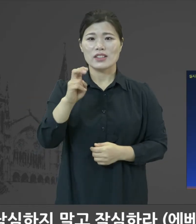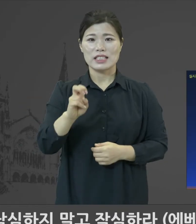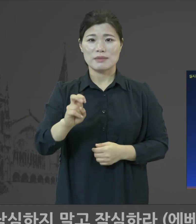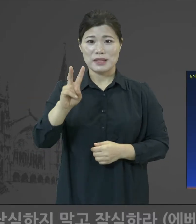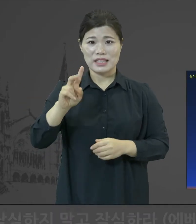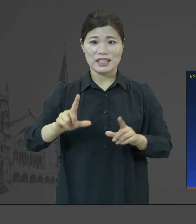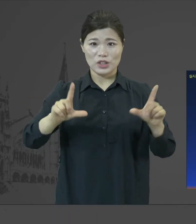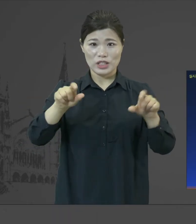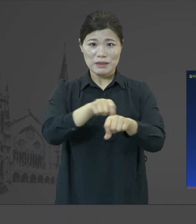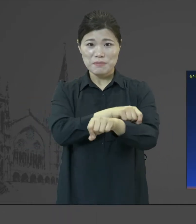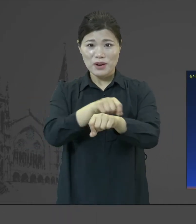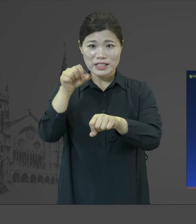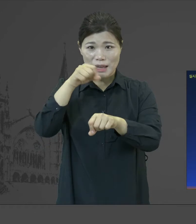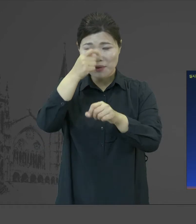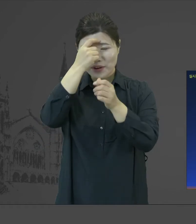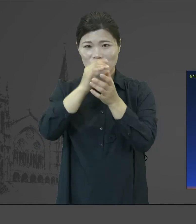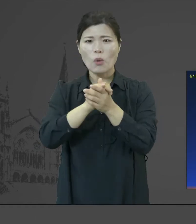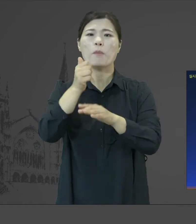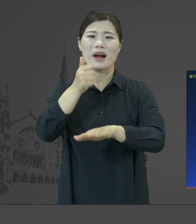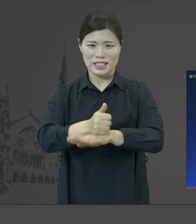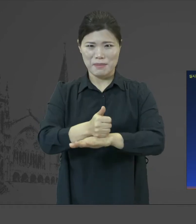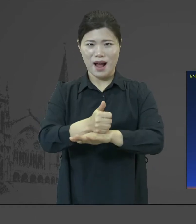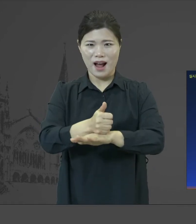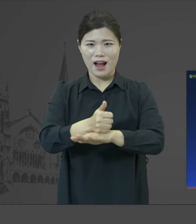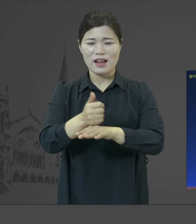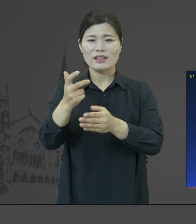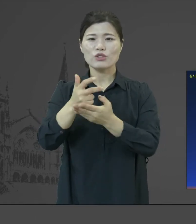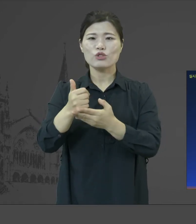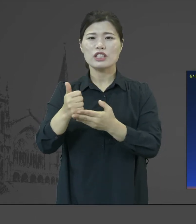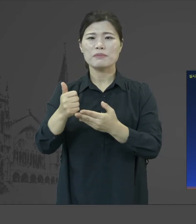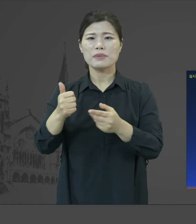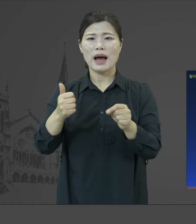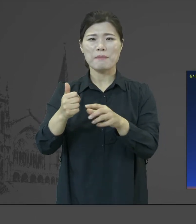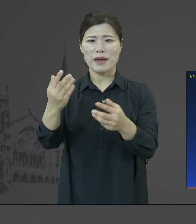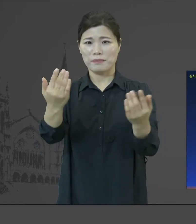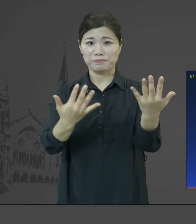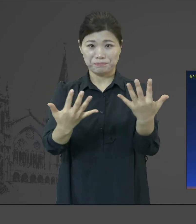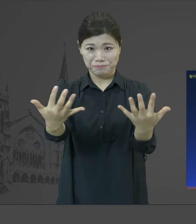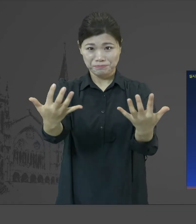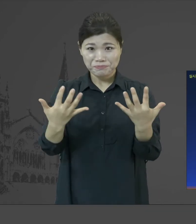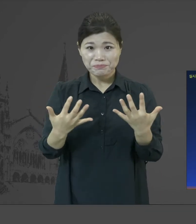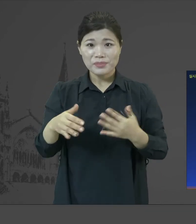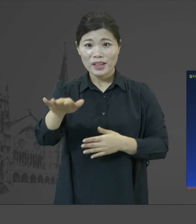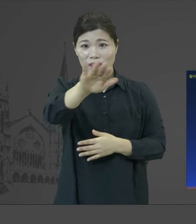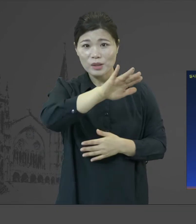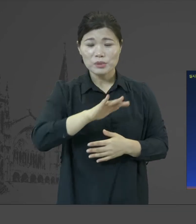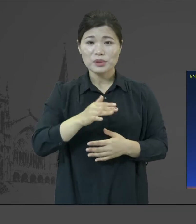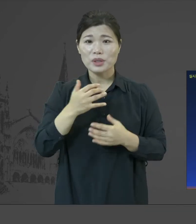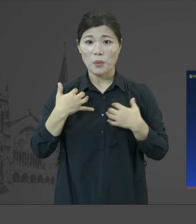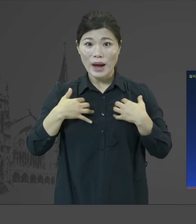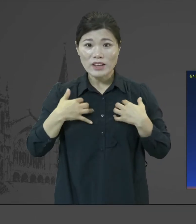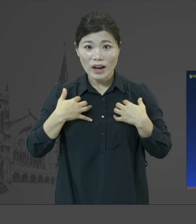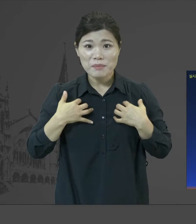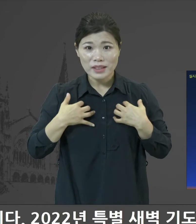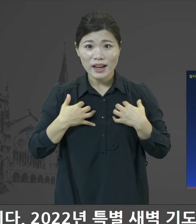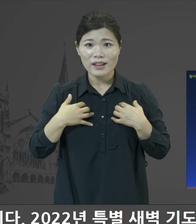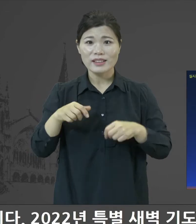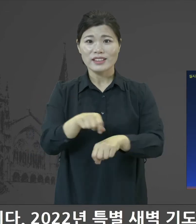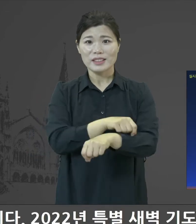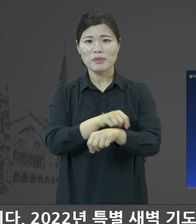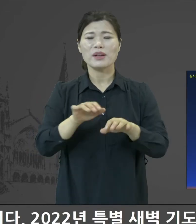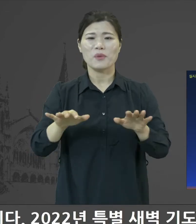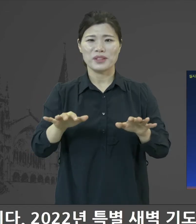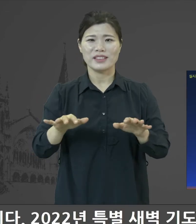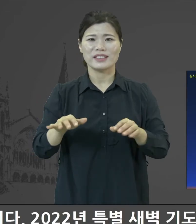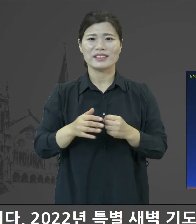2022년도 특별 새벽기도의 마지막 시간, 주님 앞에 나온 충현의 가족들 진심으로 환영합니다. 특별히 오늘은